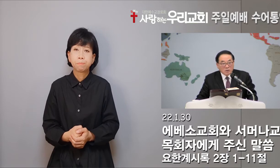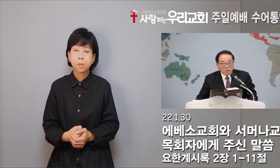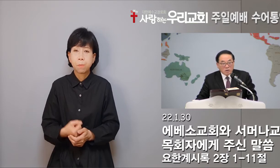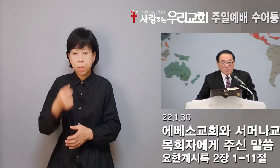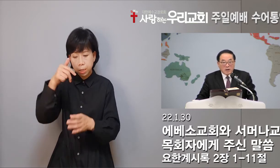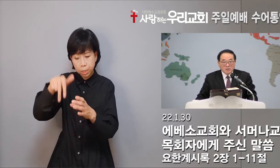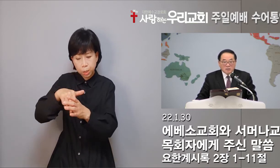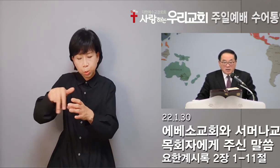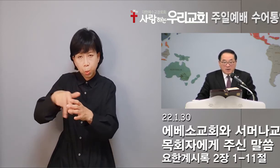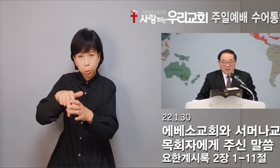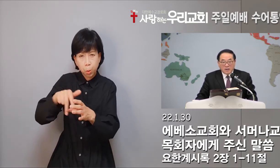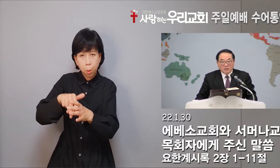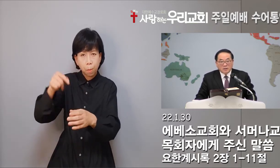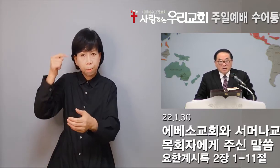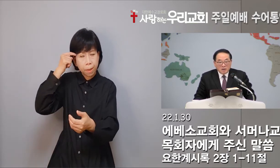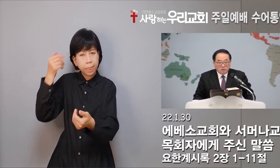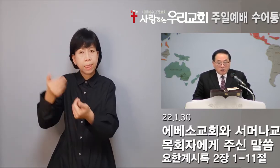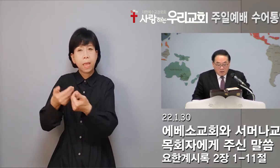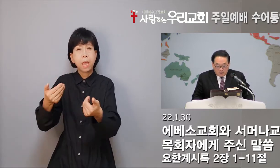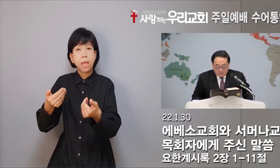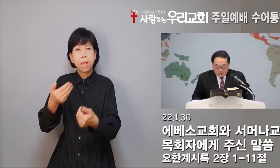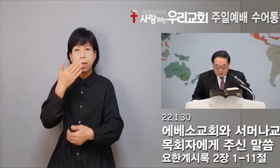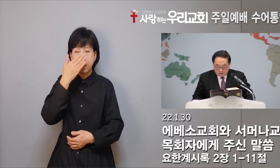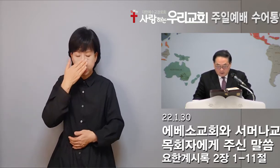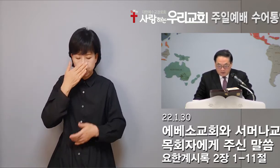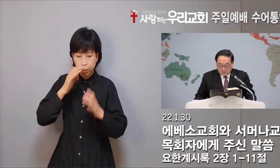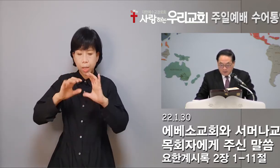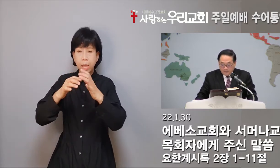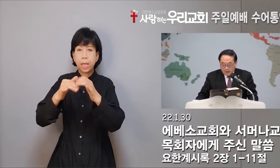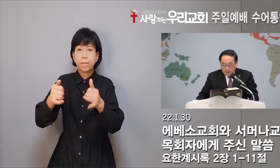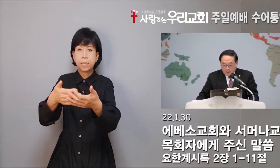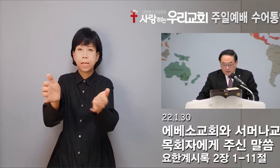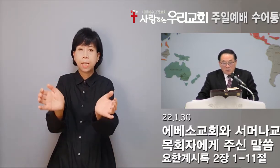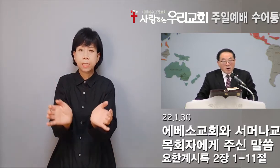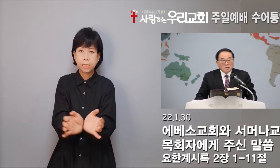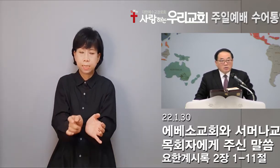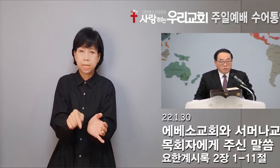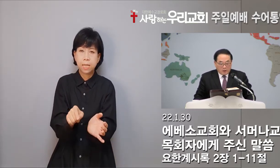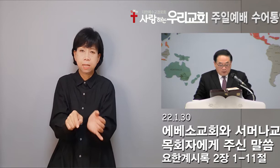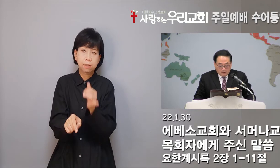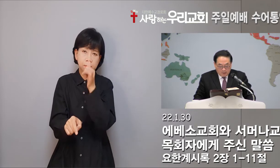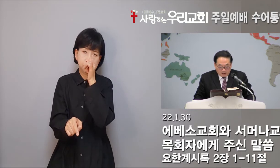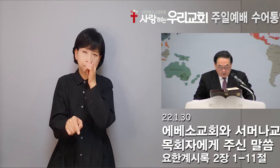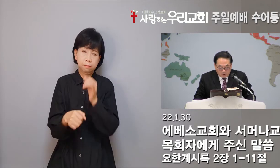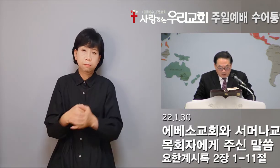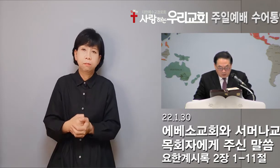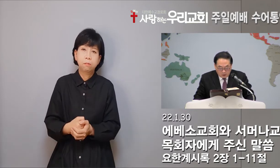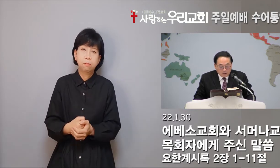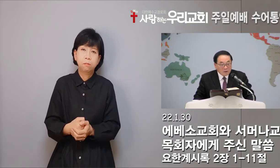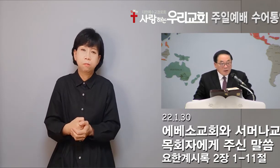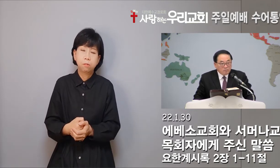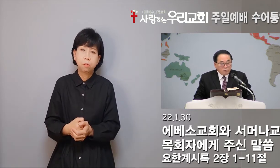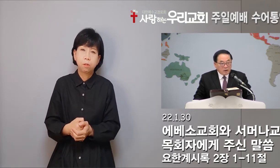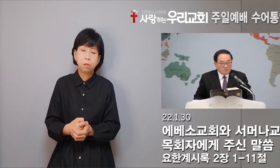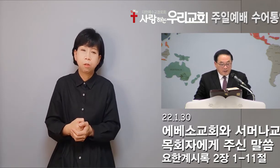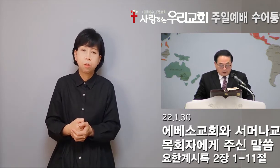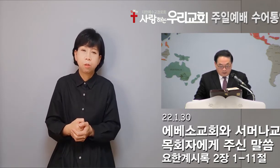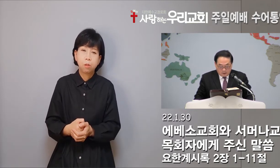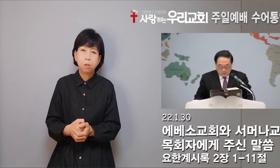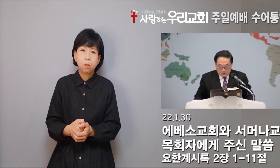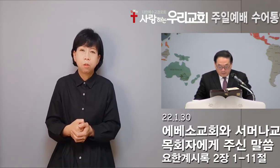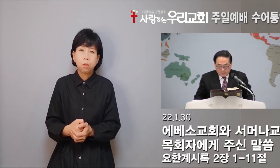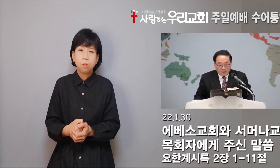하나는 기독교를 강력히 반대했던 유대인 집단이었던 것입니다. 이런 환경 속에서 박해와 고난은